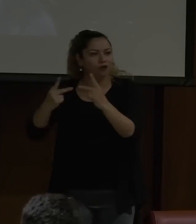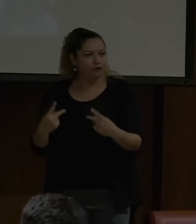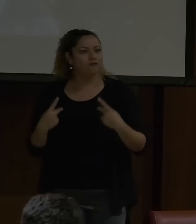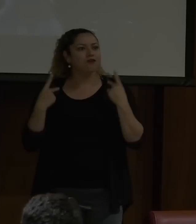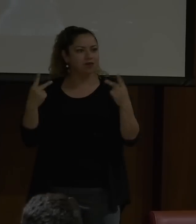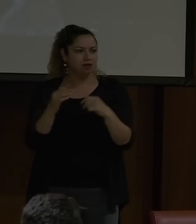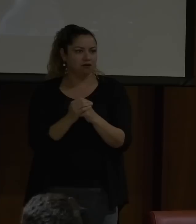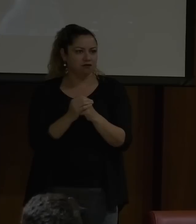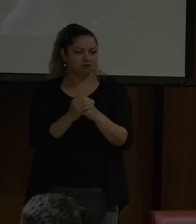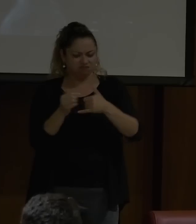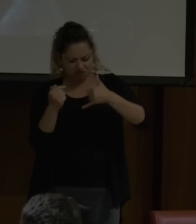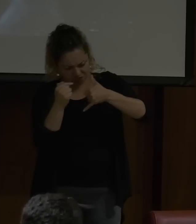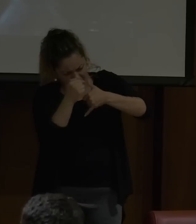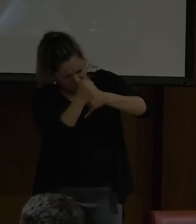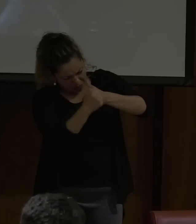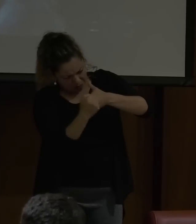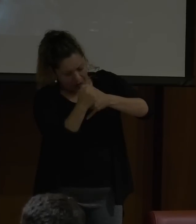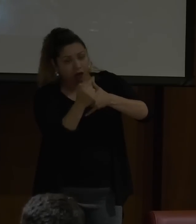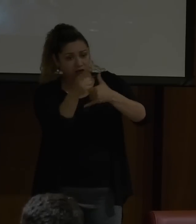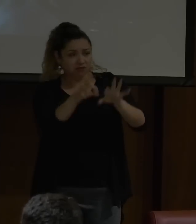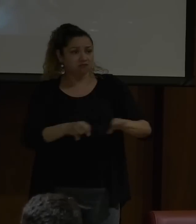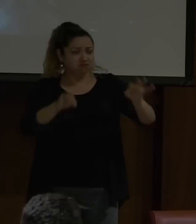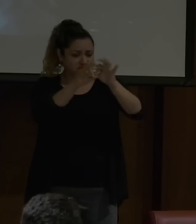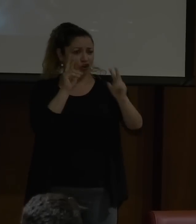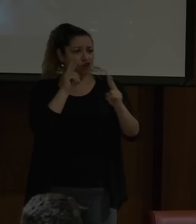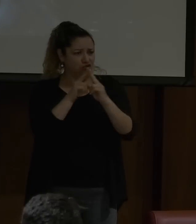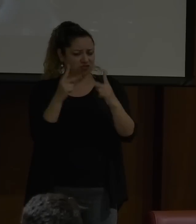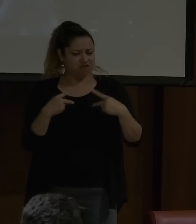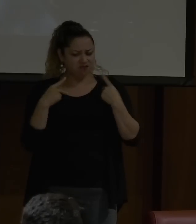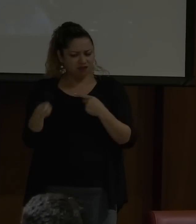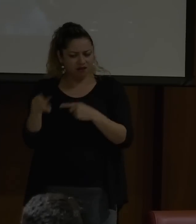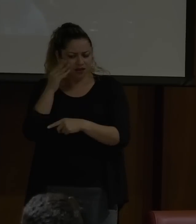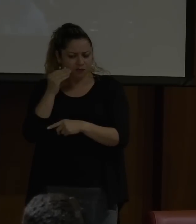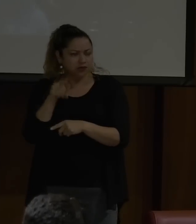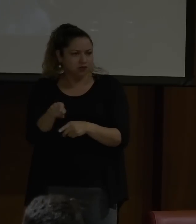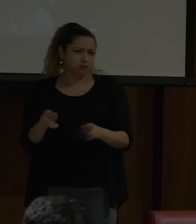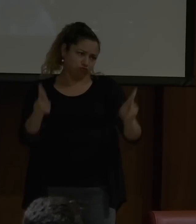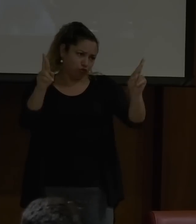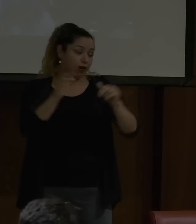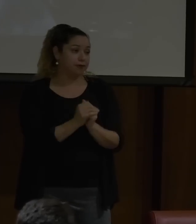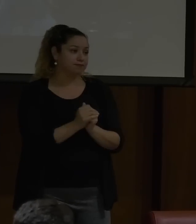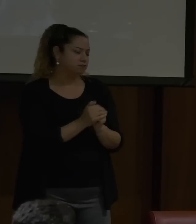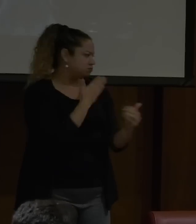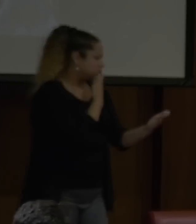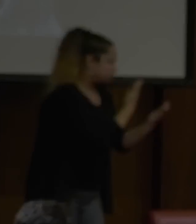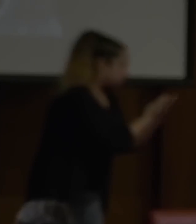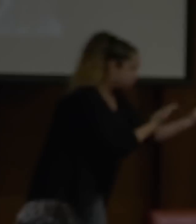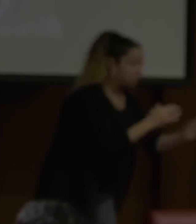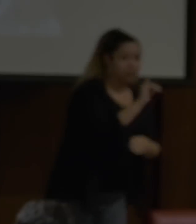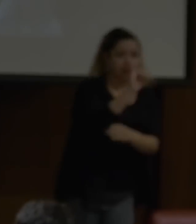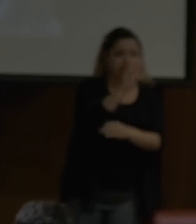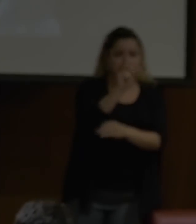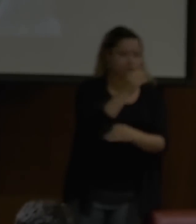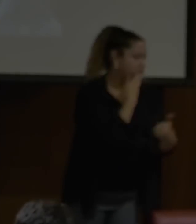geografía tampoco muy grande, y vale la pena conocer esa ruta que él montó. Les agradezco, Ivo, muchísimas gracias, muy amable